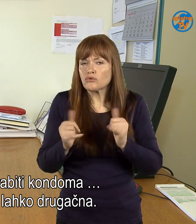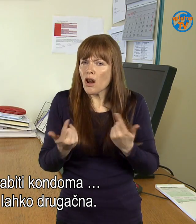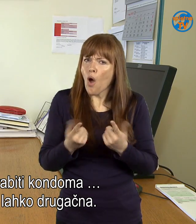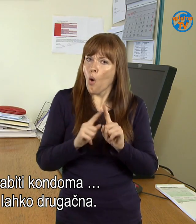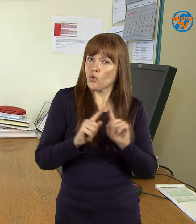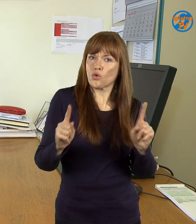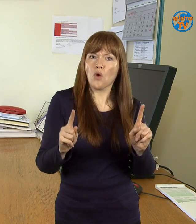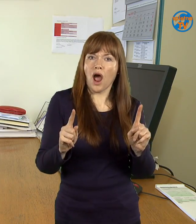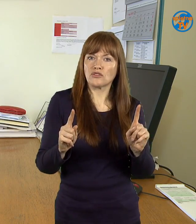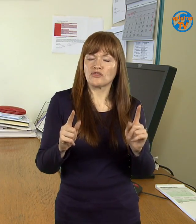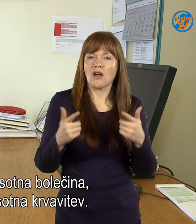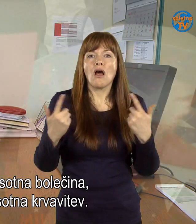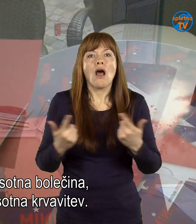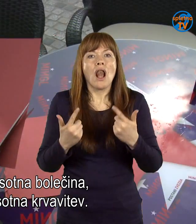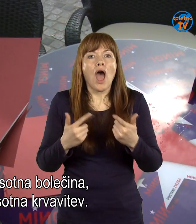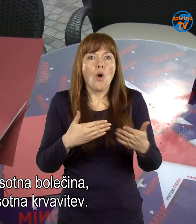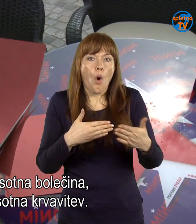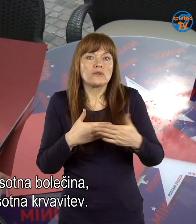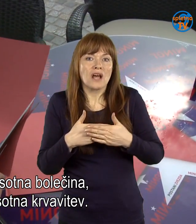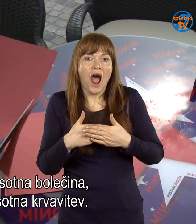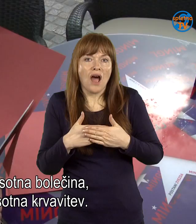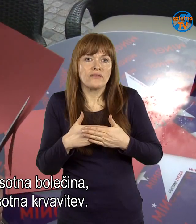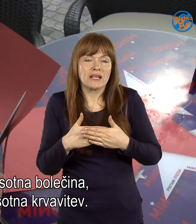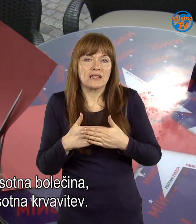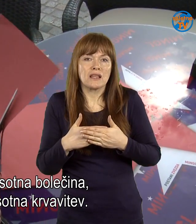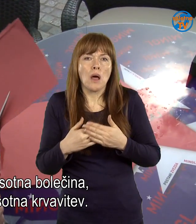drugačna. Lahko je prisotna